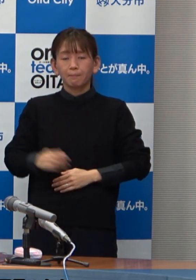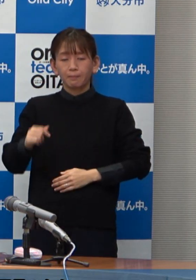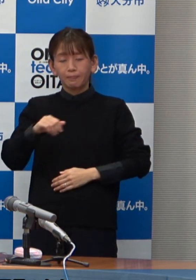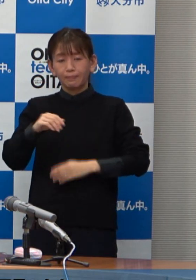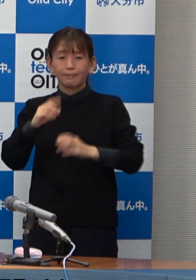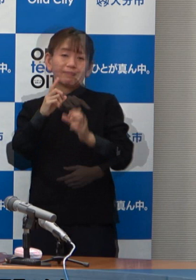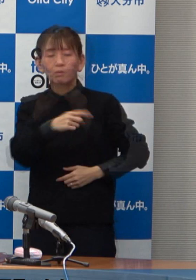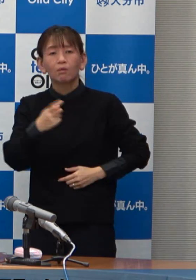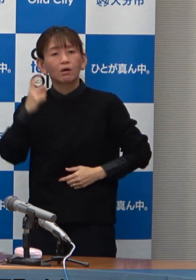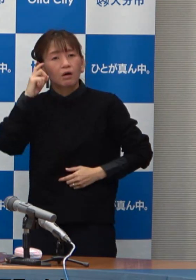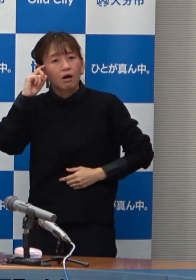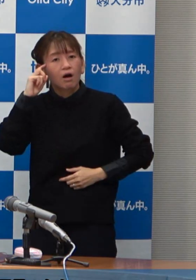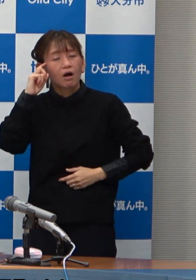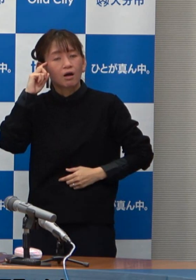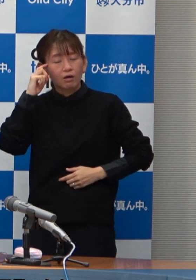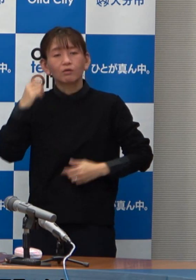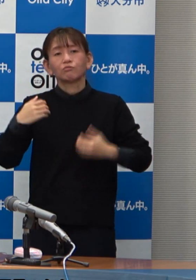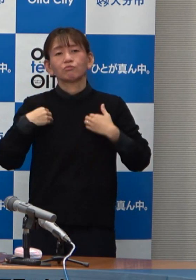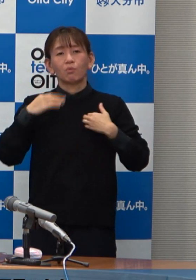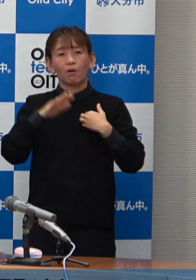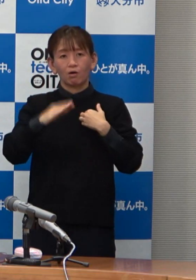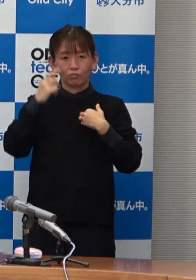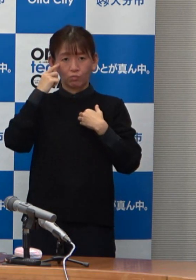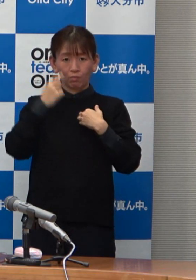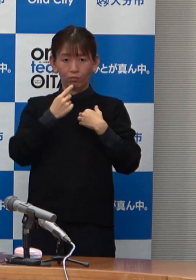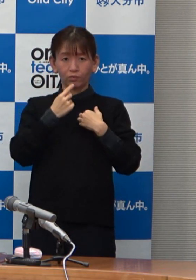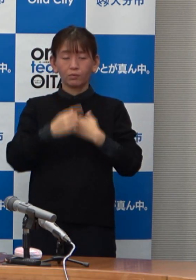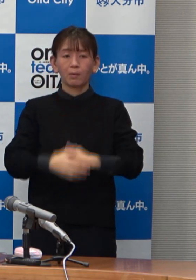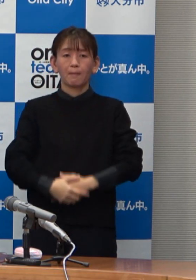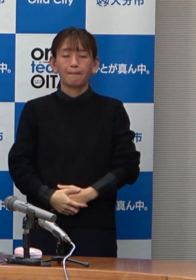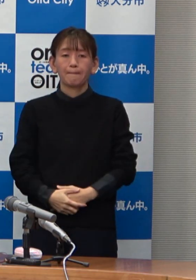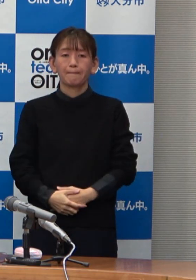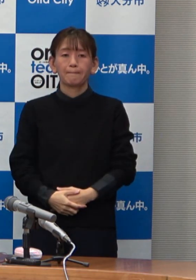言っているわけですこれが私の認識